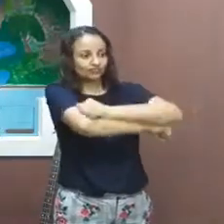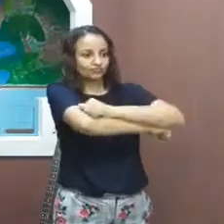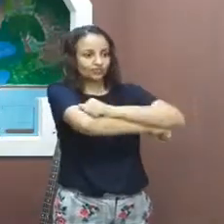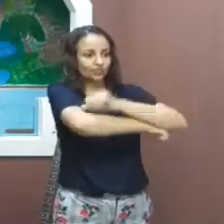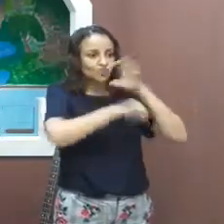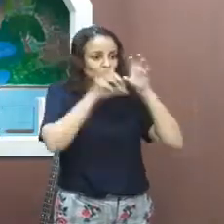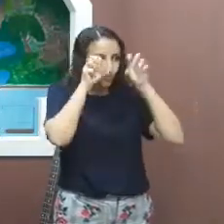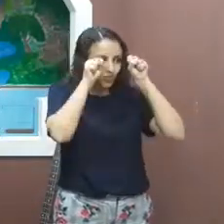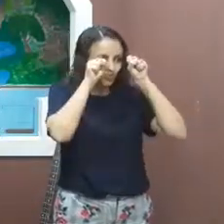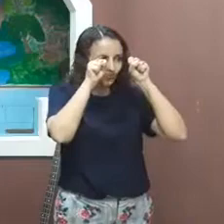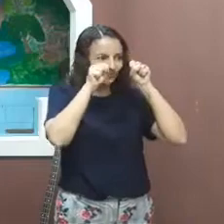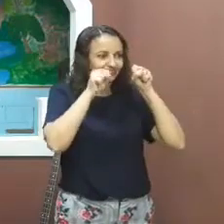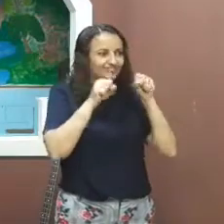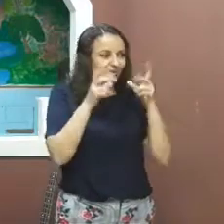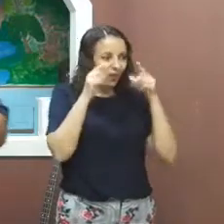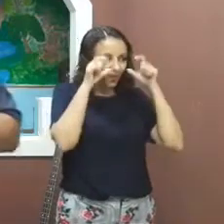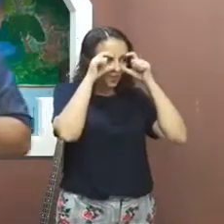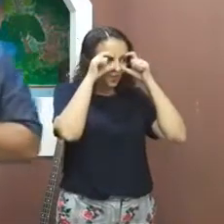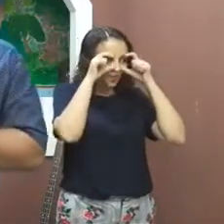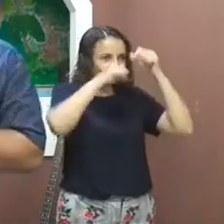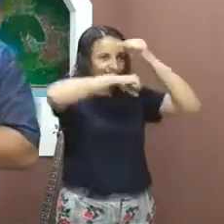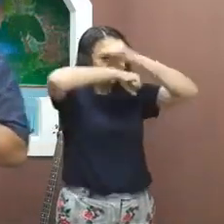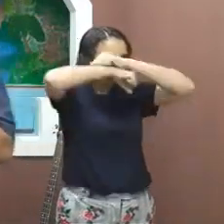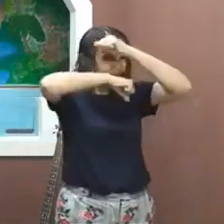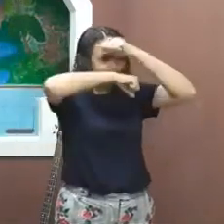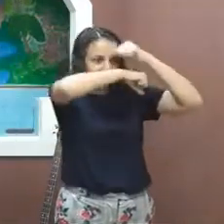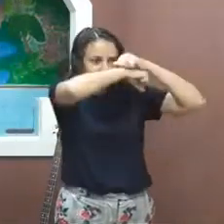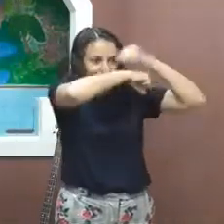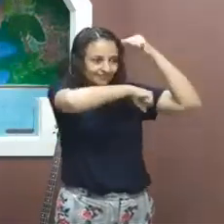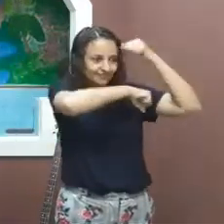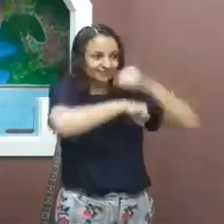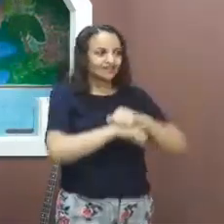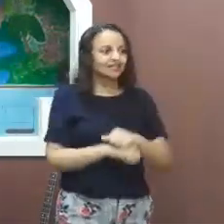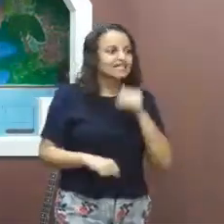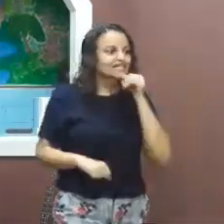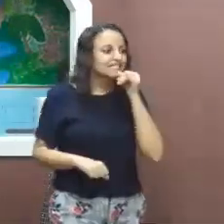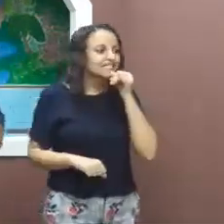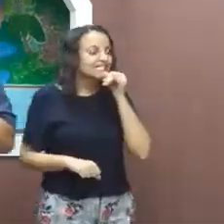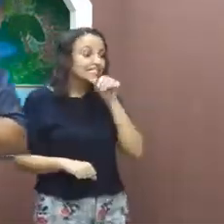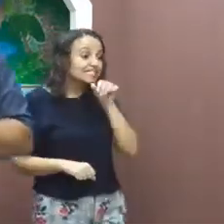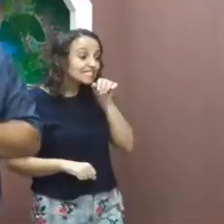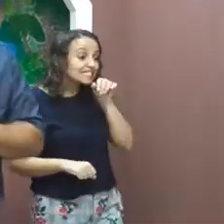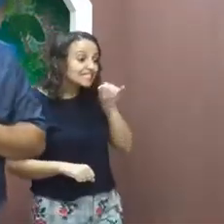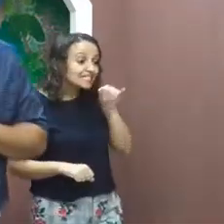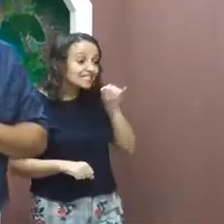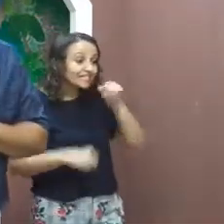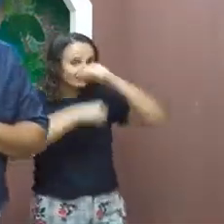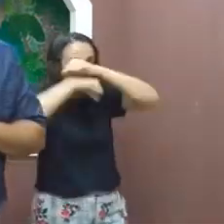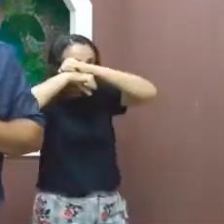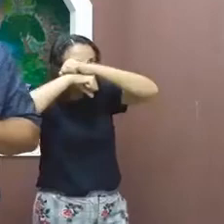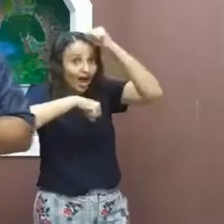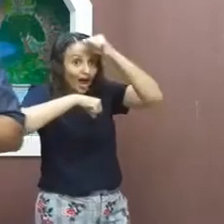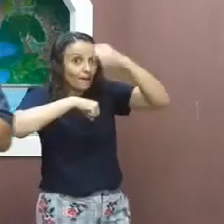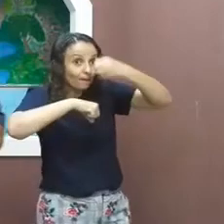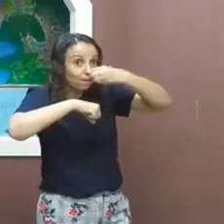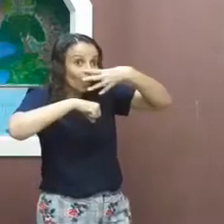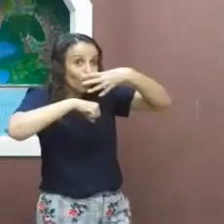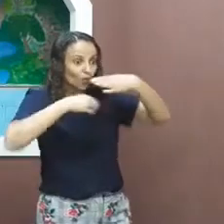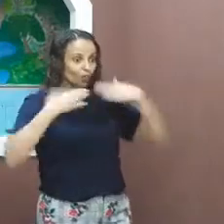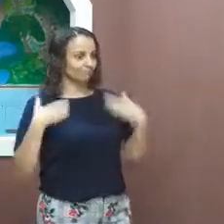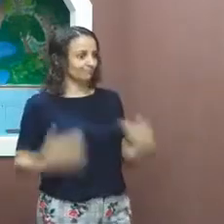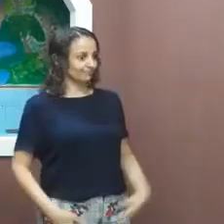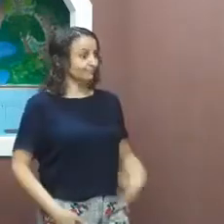entrava o entendimento. E se a janela for boa, o corpo será bom. Se a janela